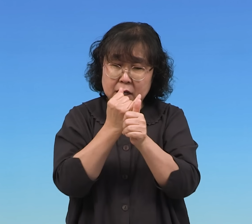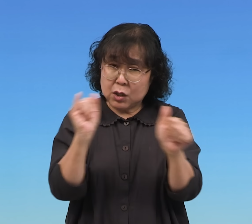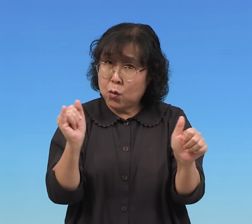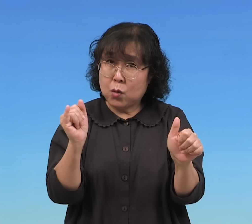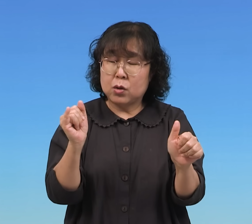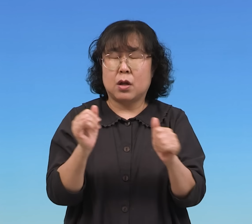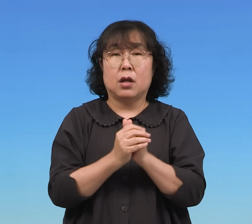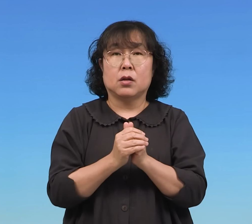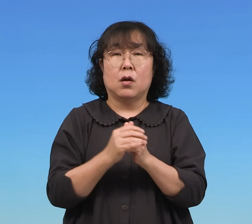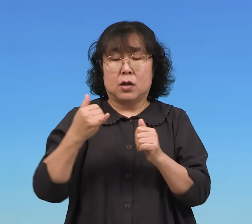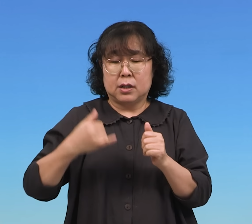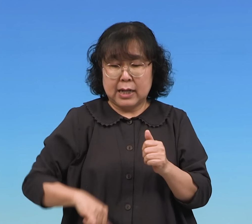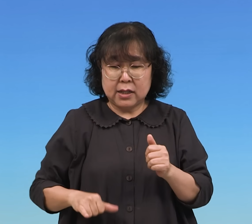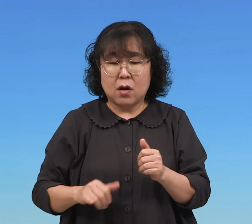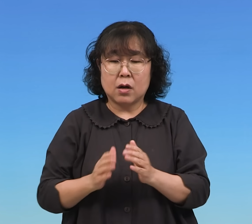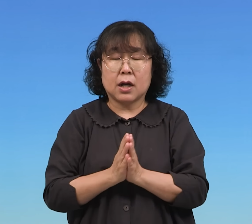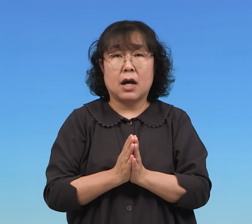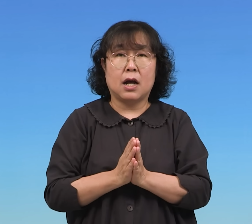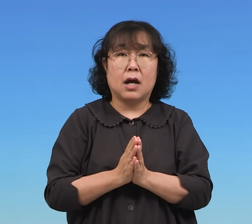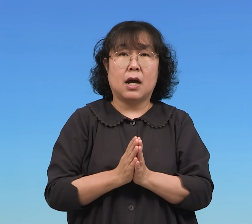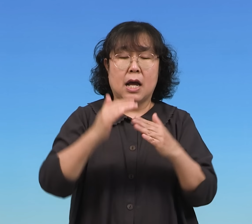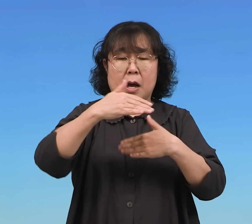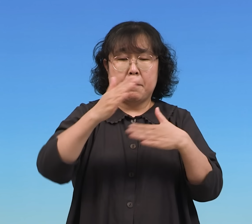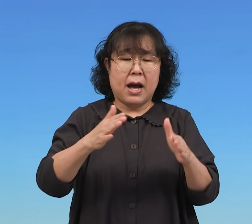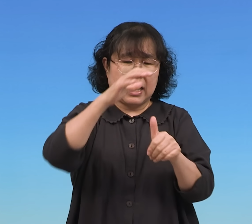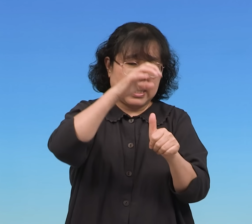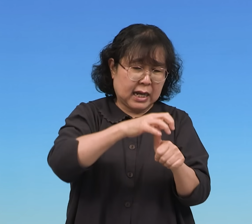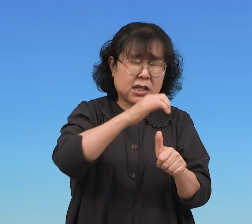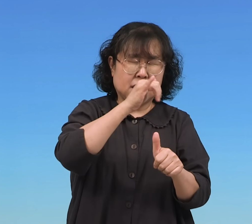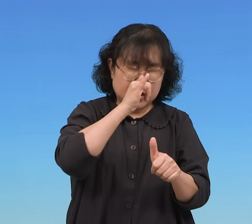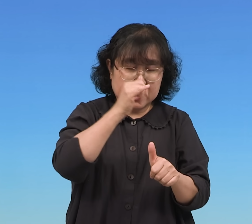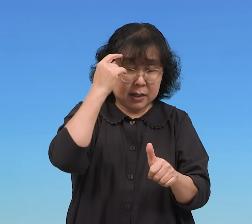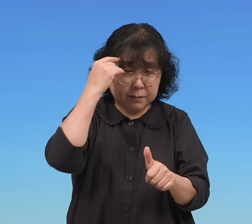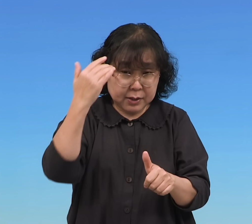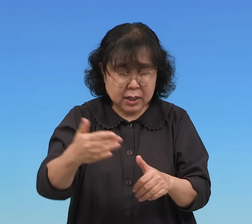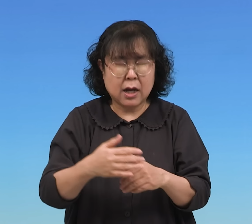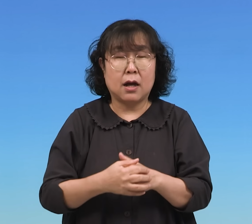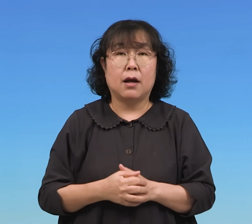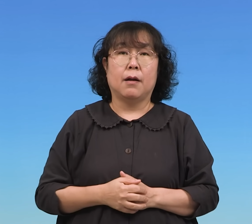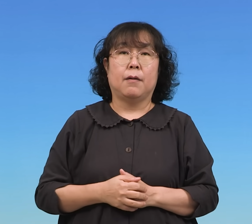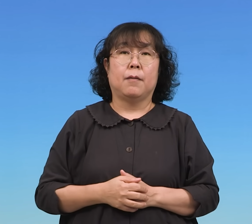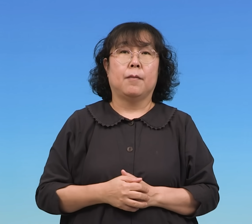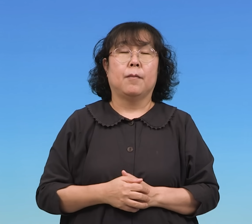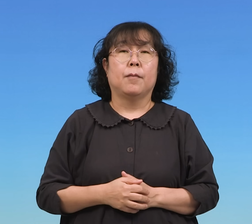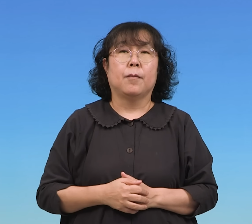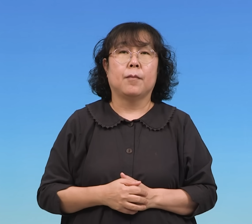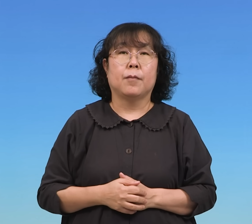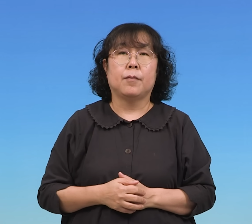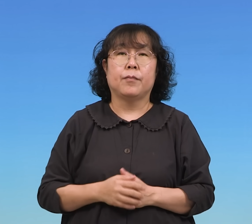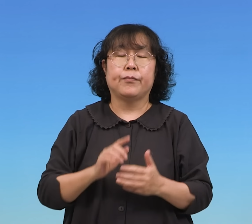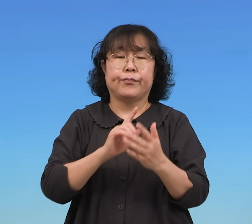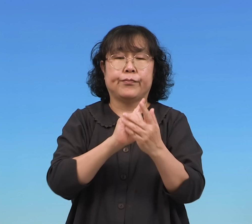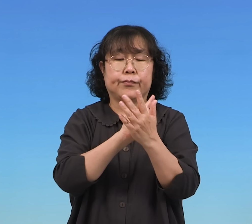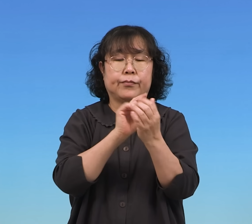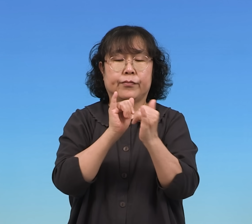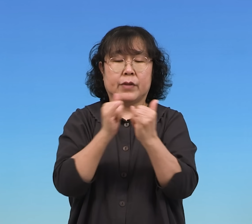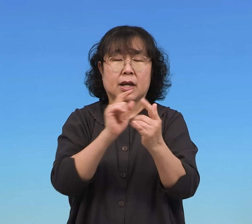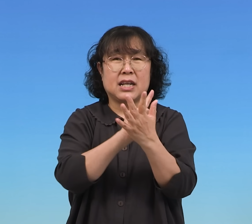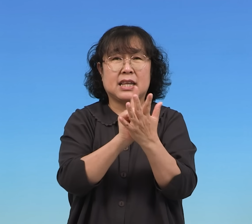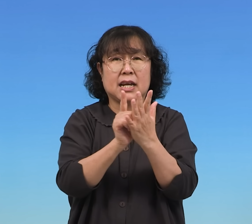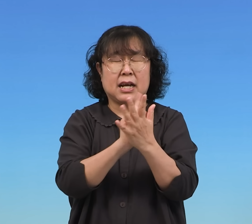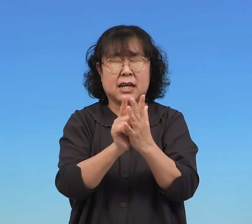이혼하셨어요? 자녀가 방에 안 나오고 있는 은둔을 오래 하는 것 때문에 낙심하고 계세요? 대인관계에서